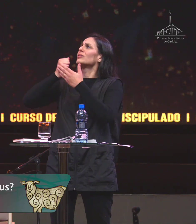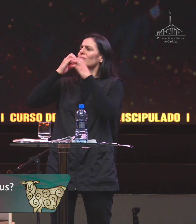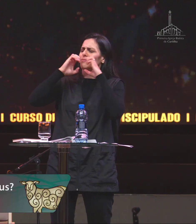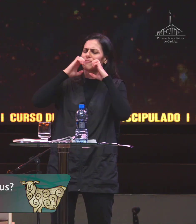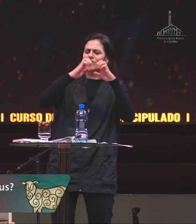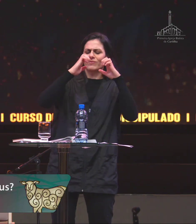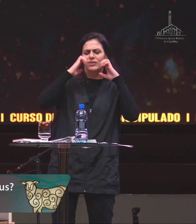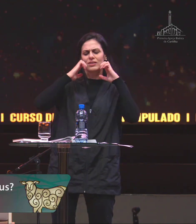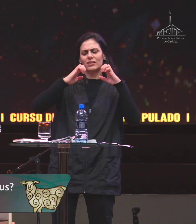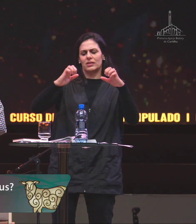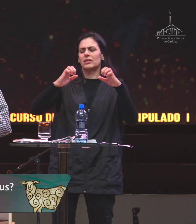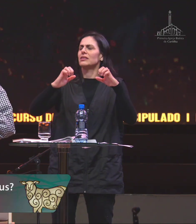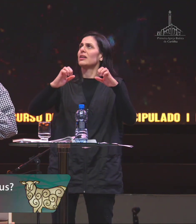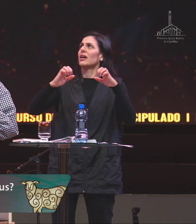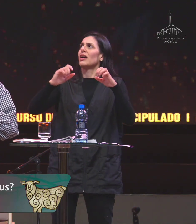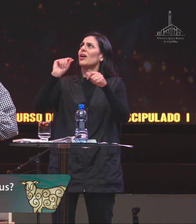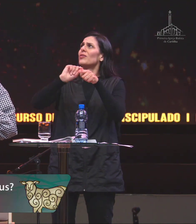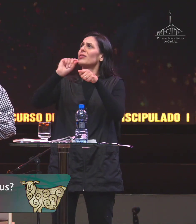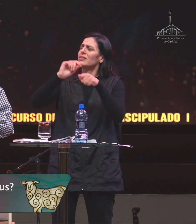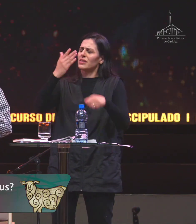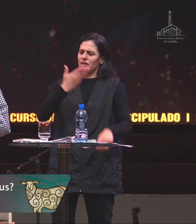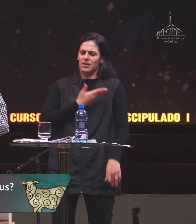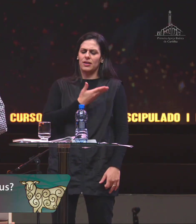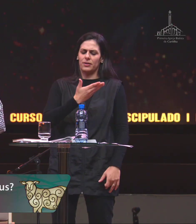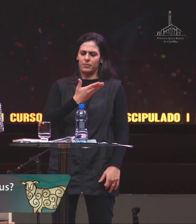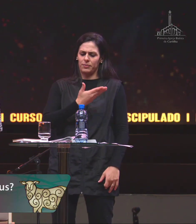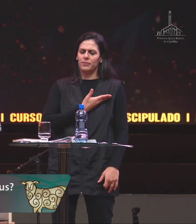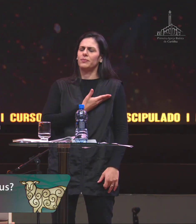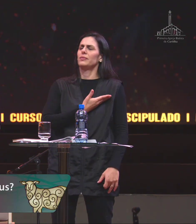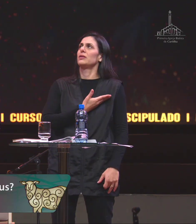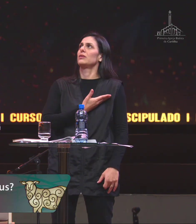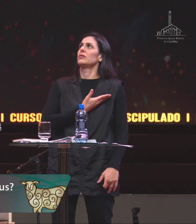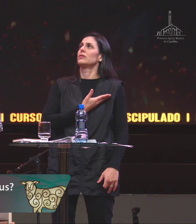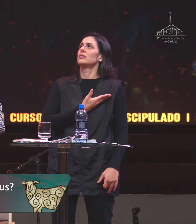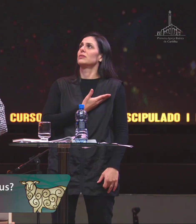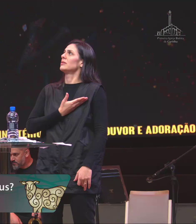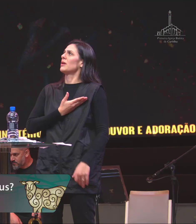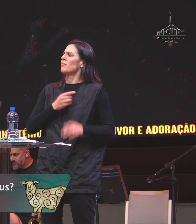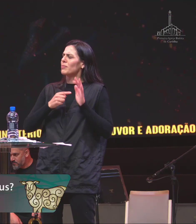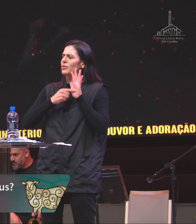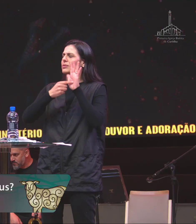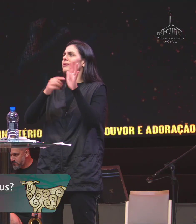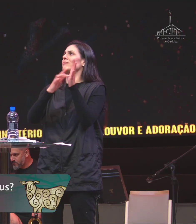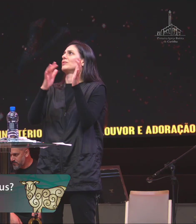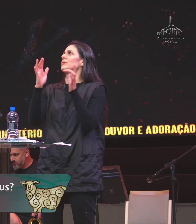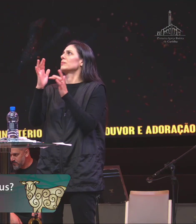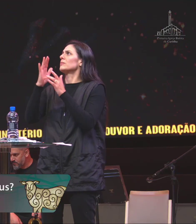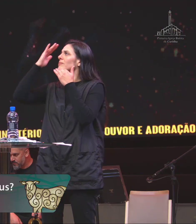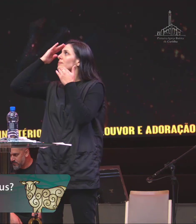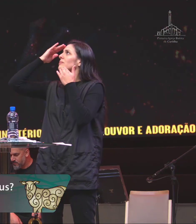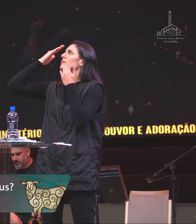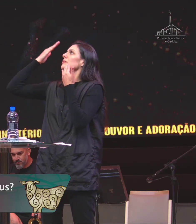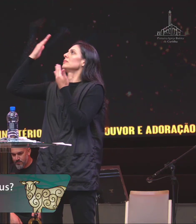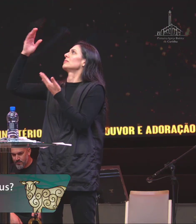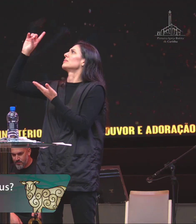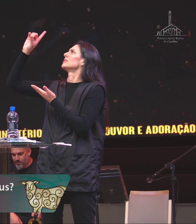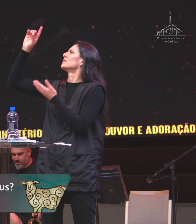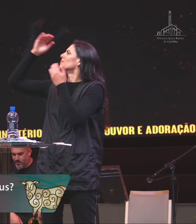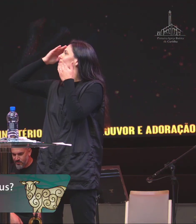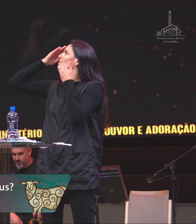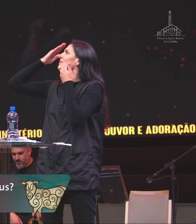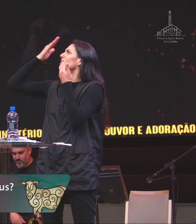no nome santo de Jesus, Pai. O Senhor não resiste a um coração quebrantado, um coração que se coloca na Sua presença para